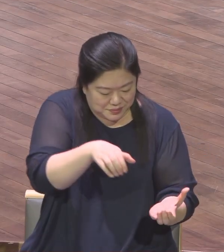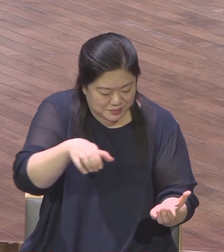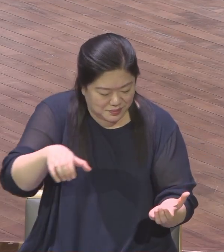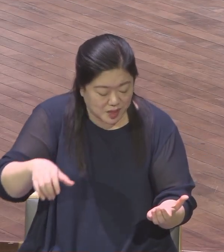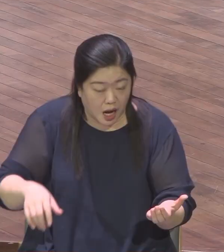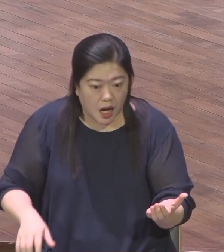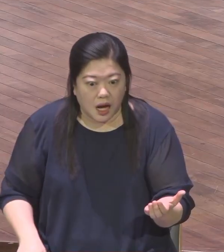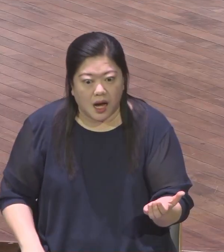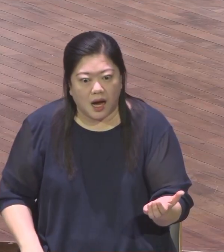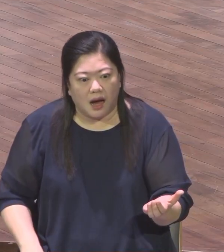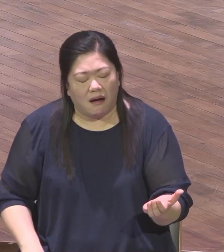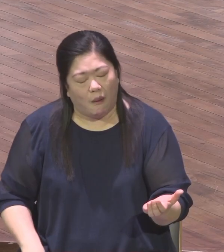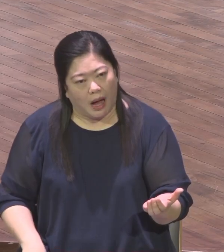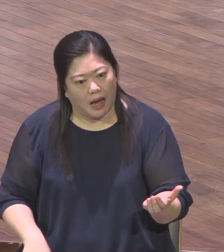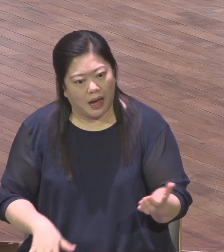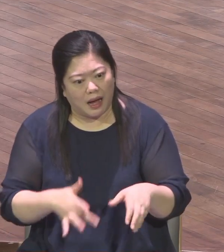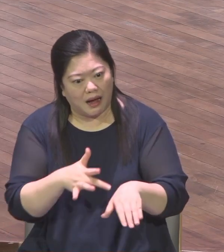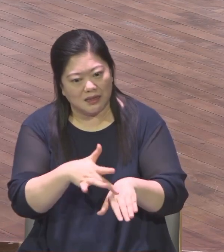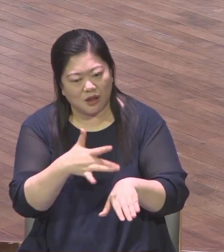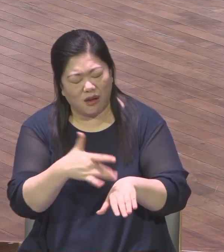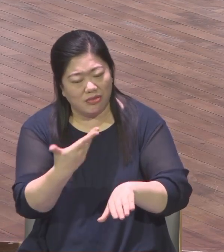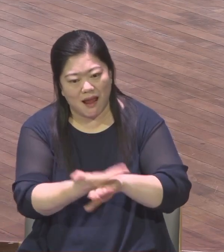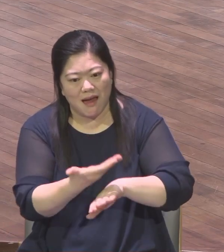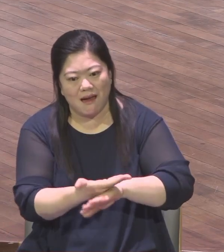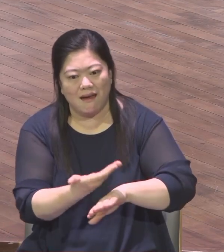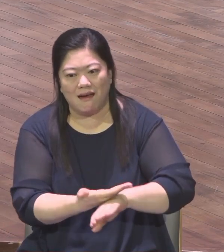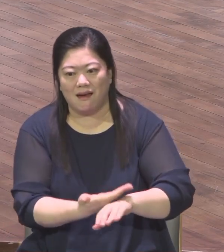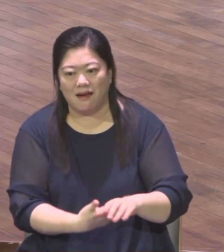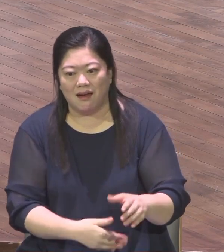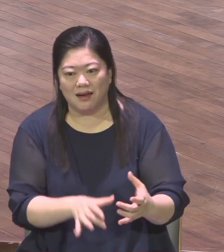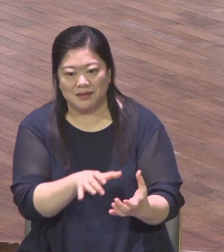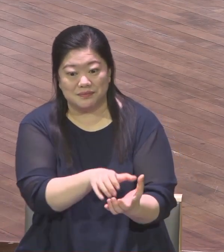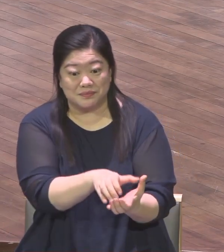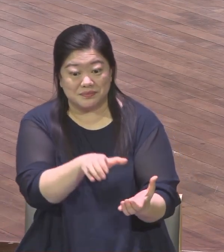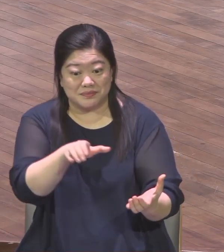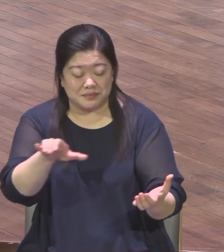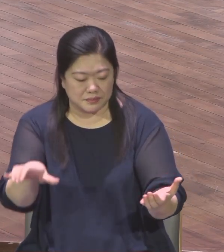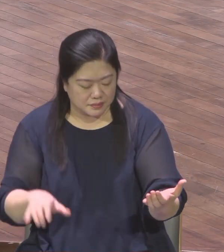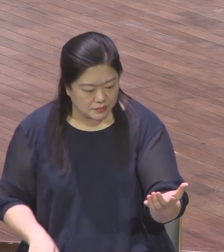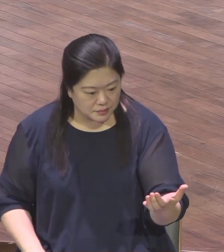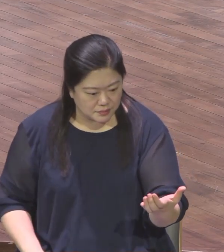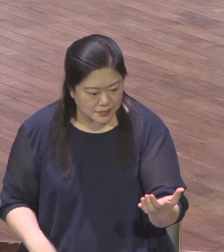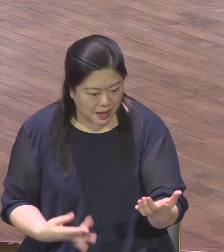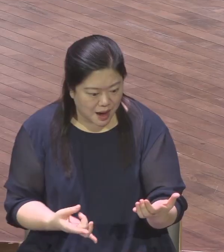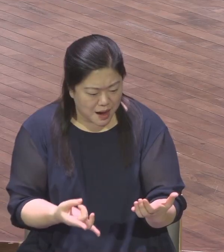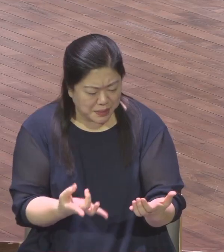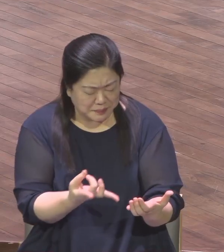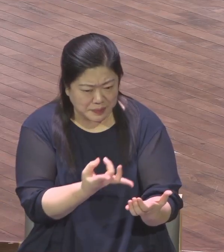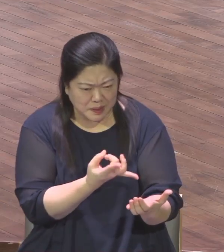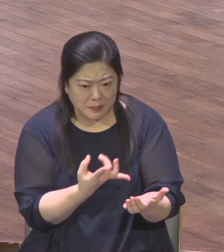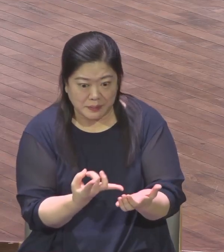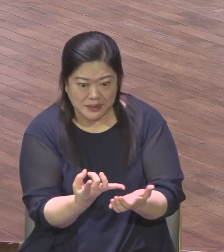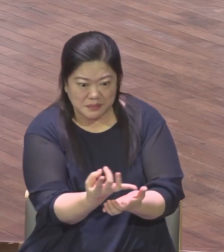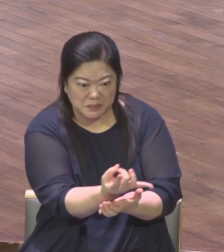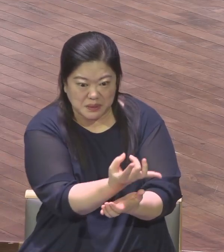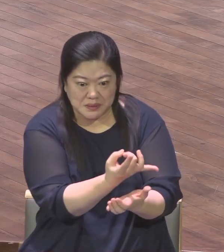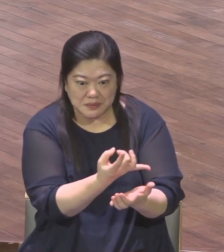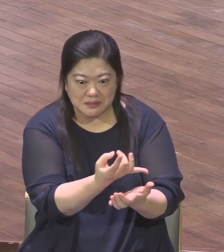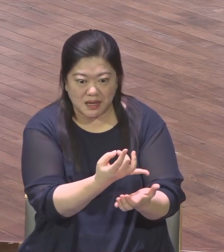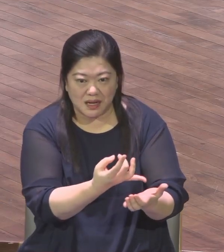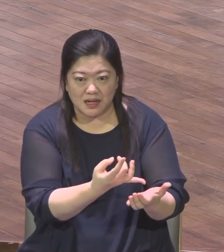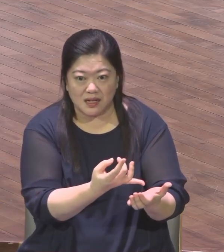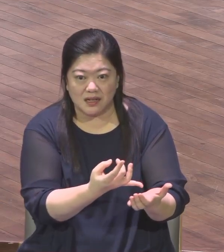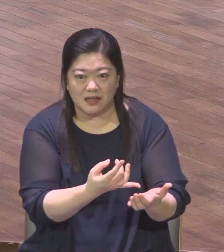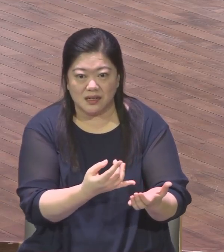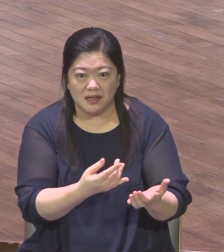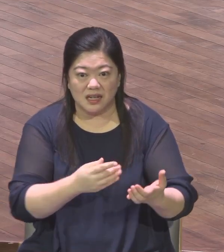브랜드 게임이 안 돼요. 넥타이 에르메스는 내가 매고 싶은 대로 매져요. 요거 티 나오게 됐다,